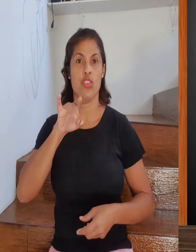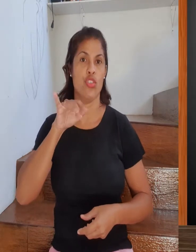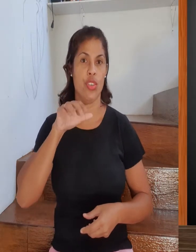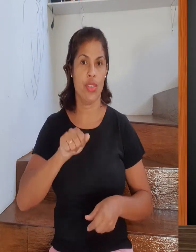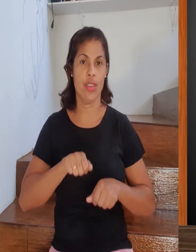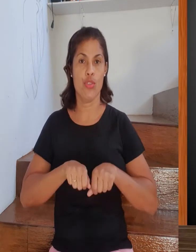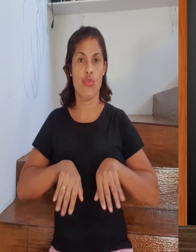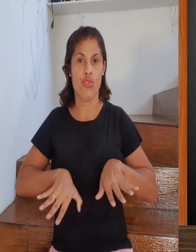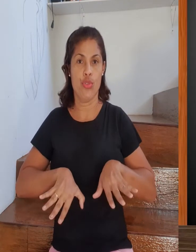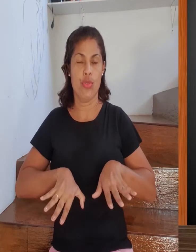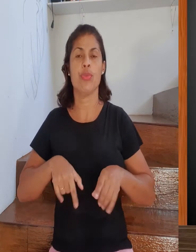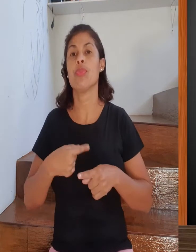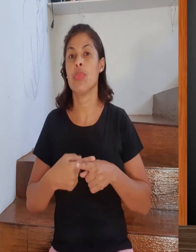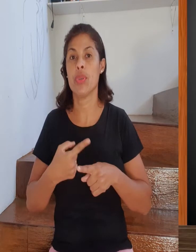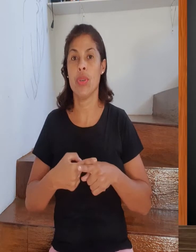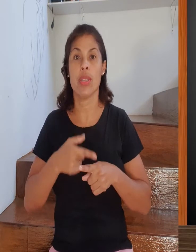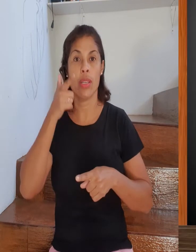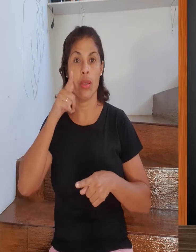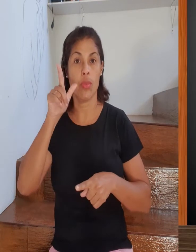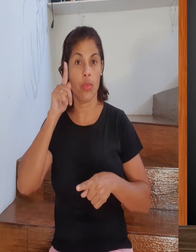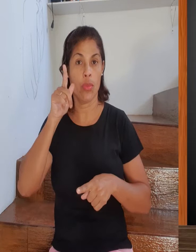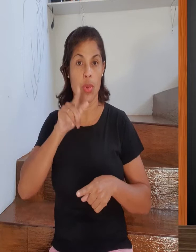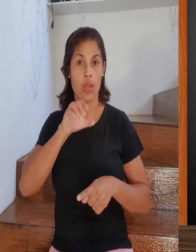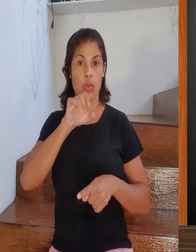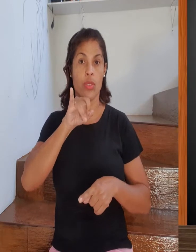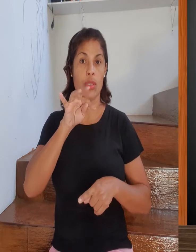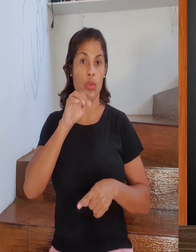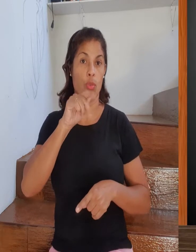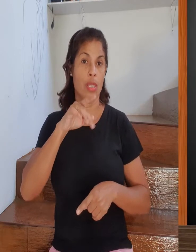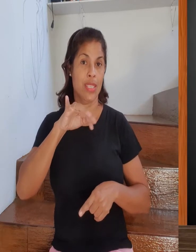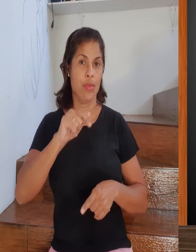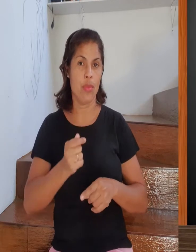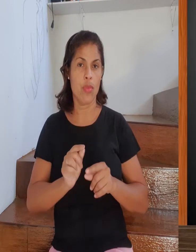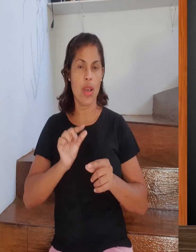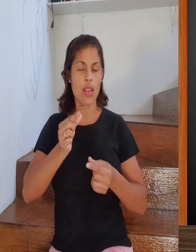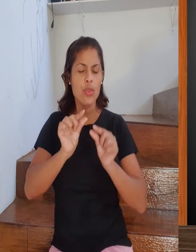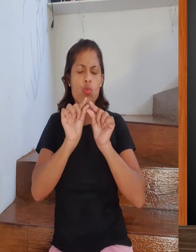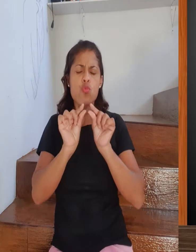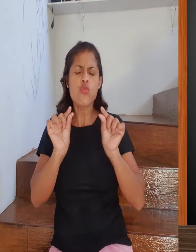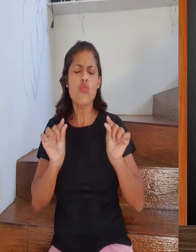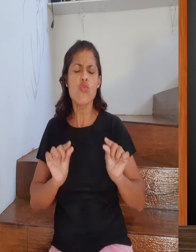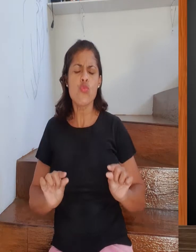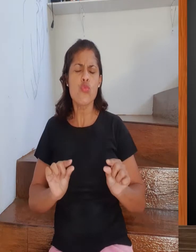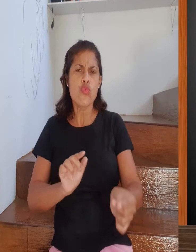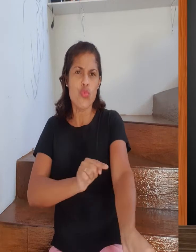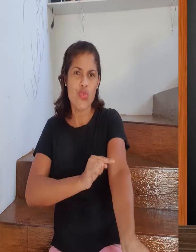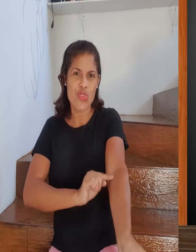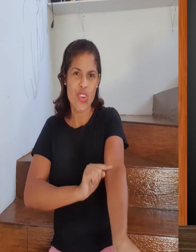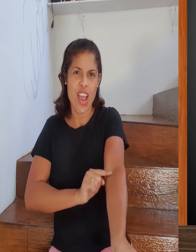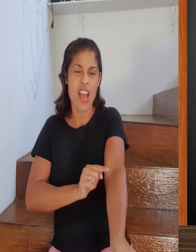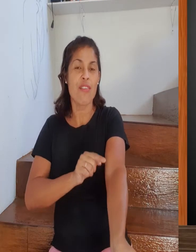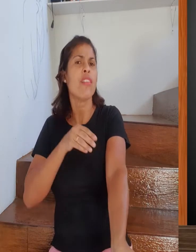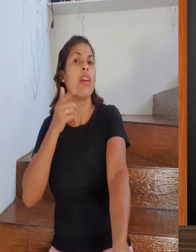lipídica. Isso porque, para atravessar a membrana citoplasmática dos capilares sanguíneos,